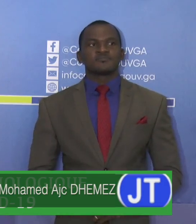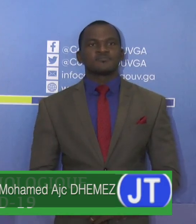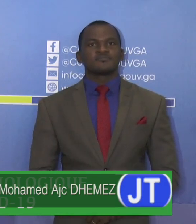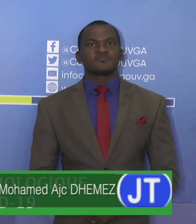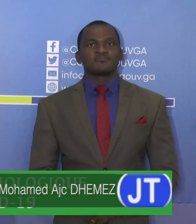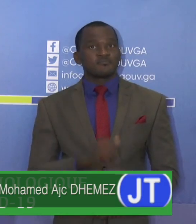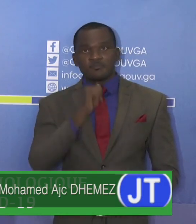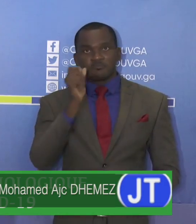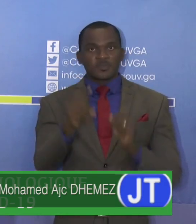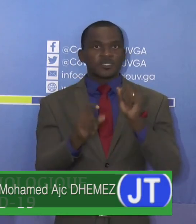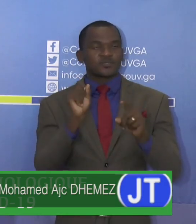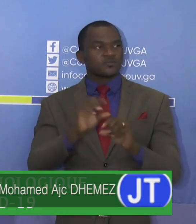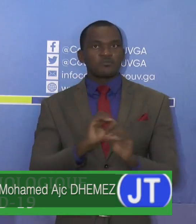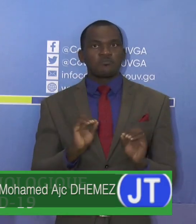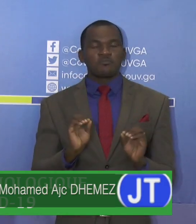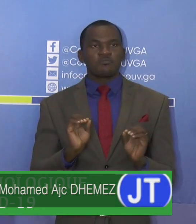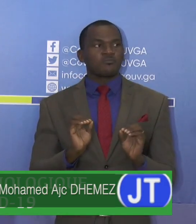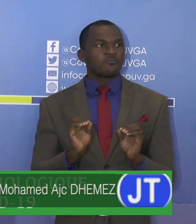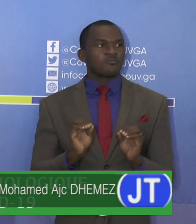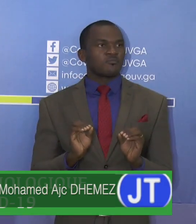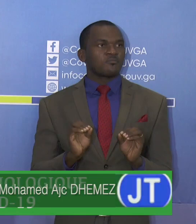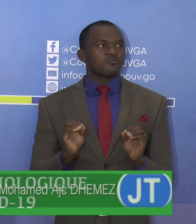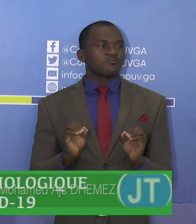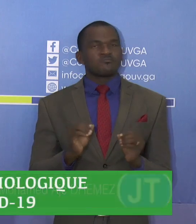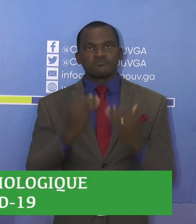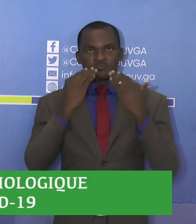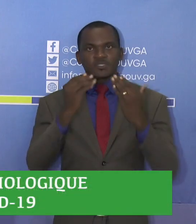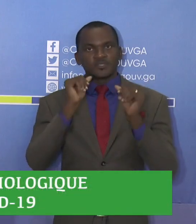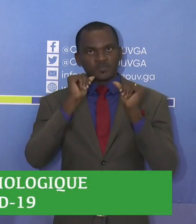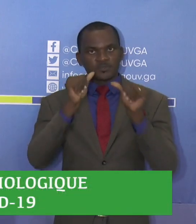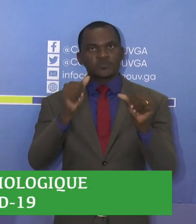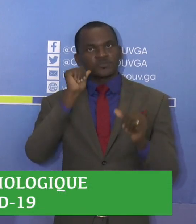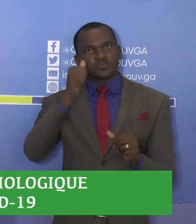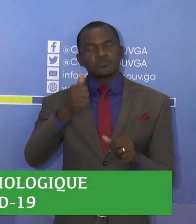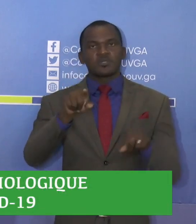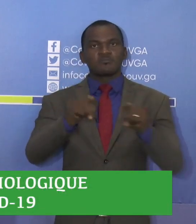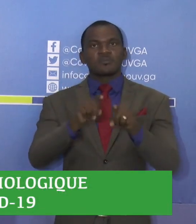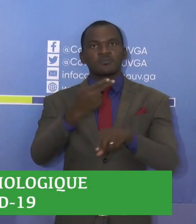Pas de questions ce soir? Merci beaucoup. On se retrouve demain à la même heure.